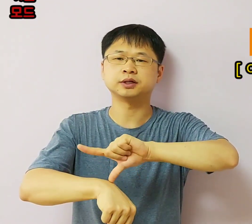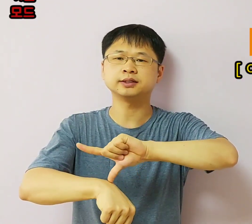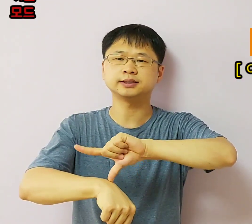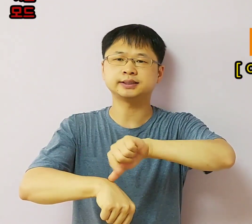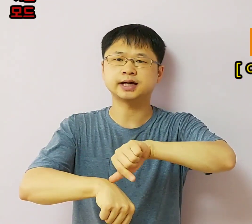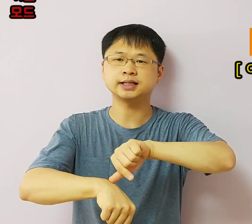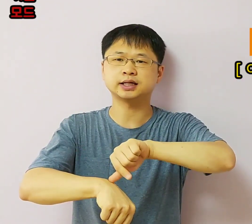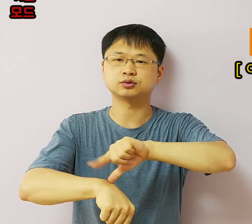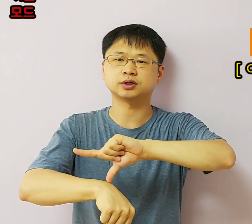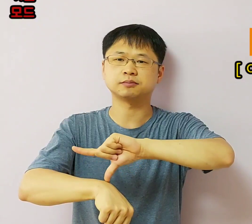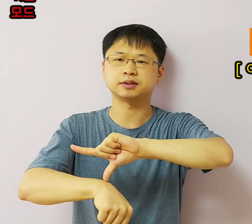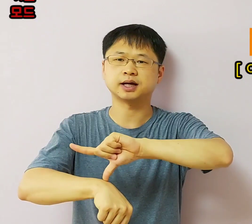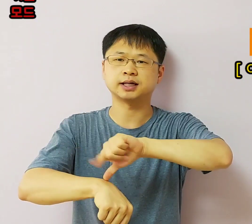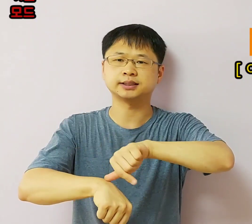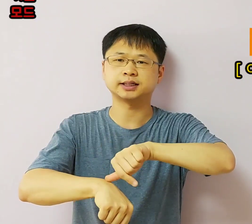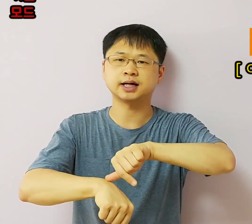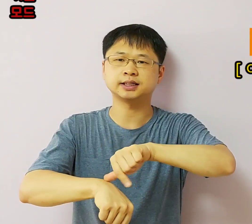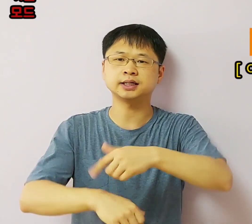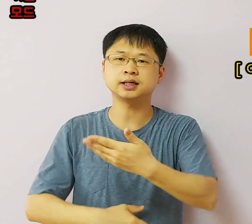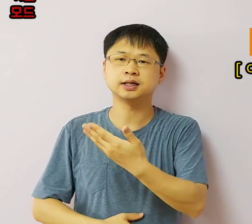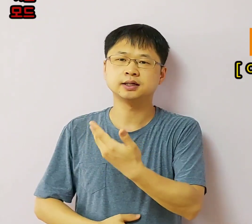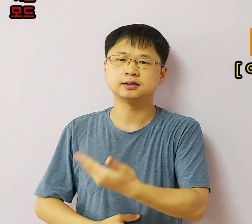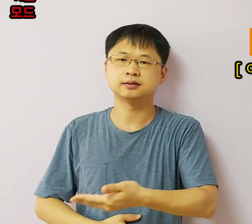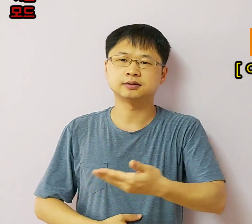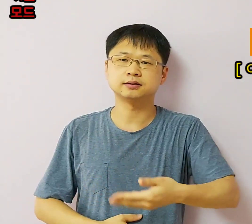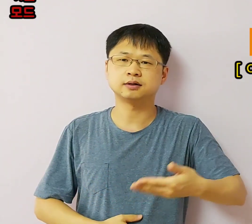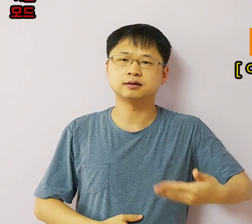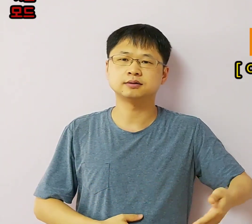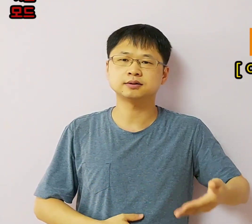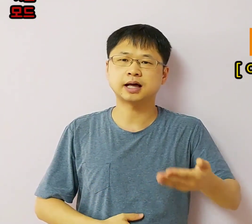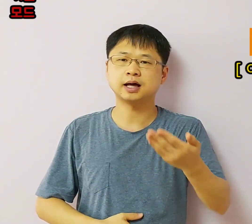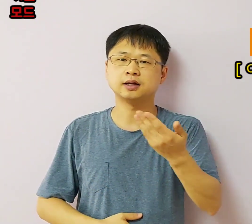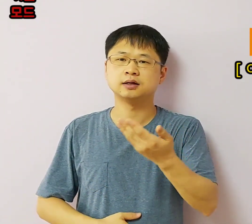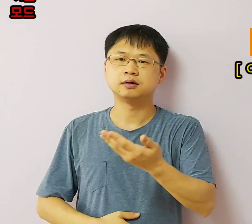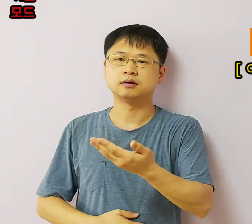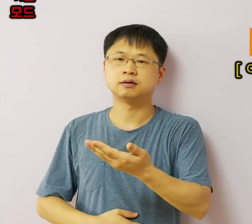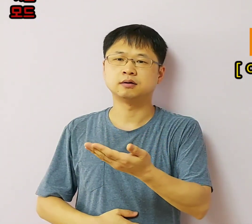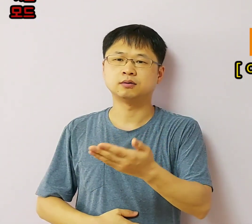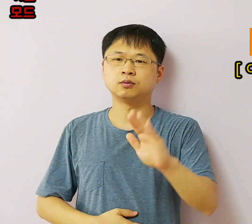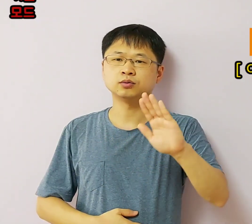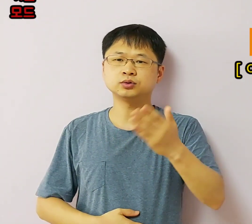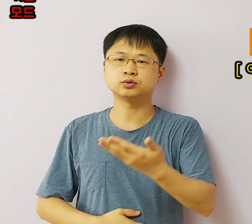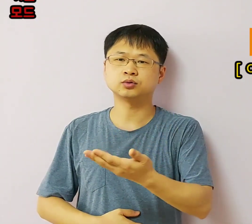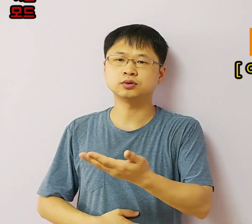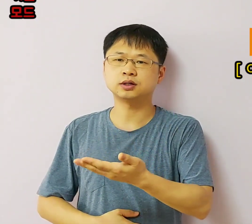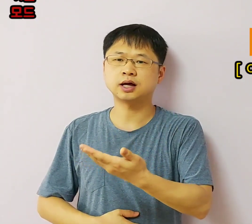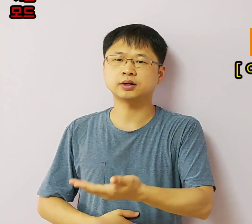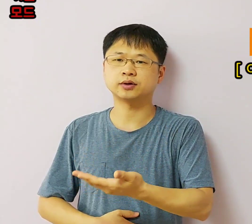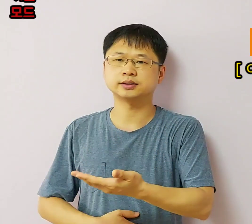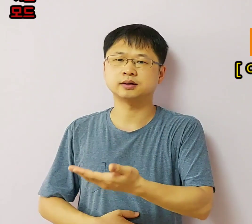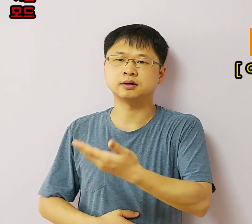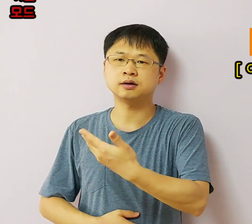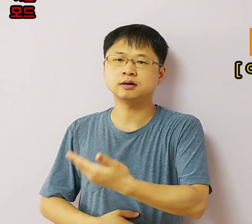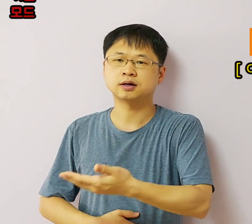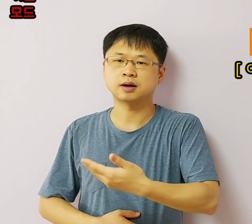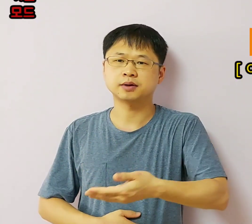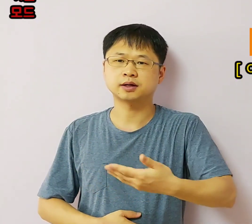돌려주시면 시간이란 수어가 됩니다. 시간이 흐르는 것, 흐르다. 오른손 손등을 아래로 해서